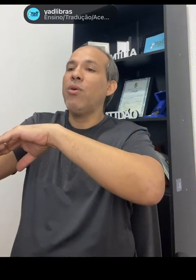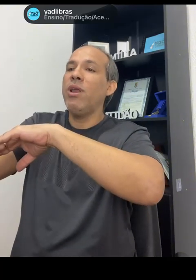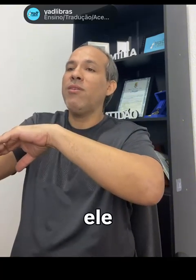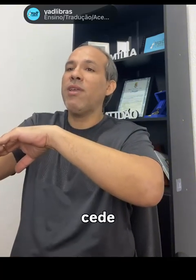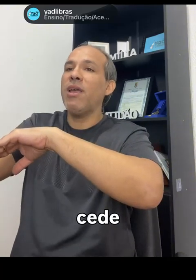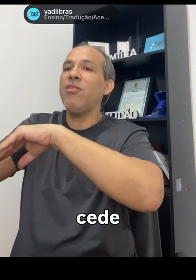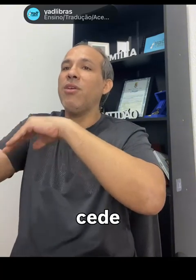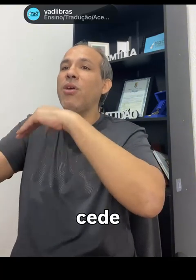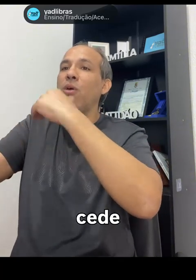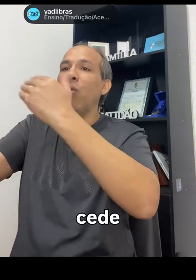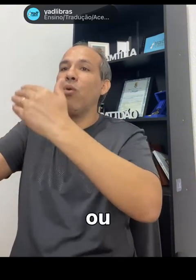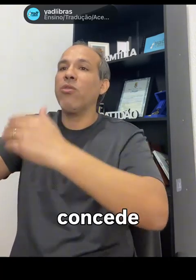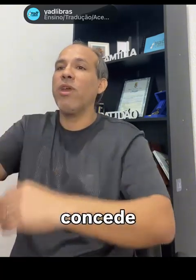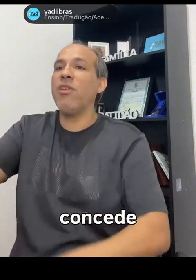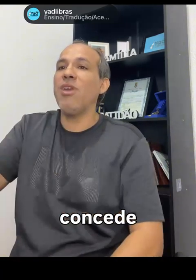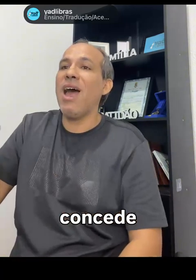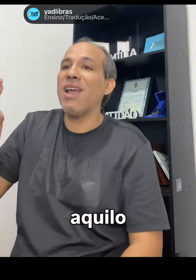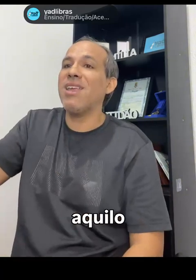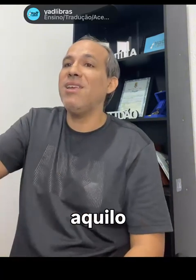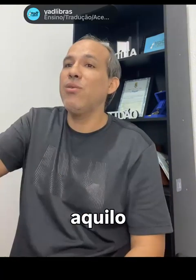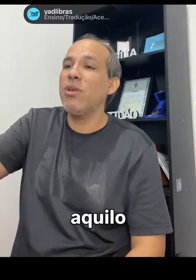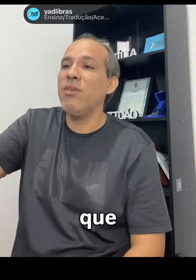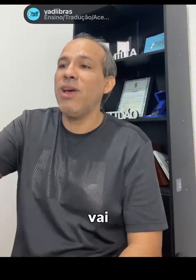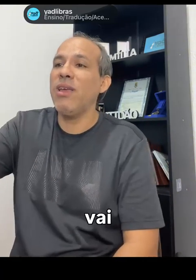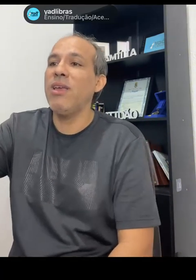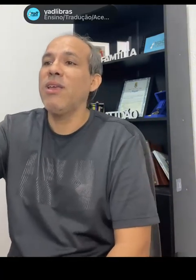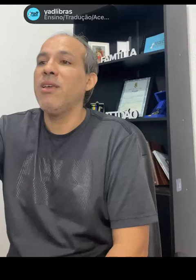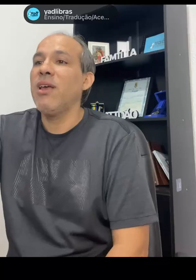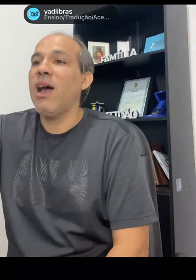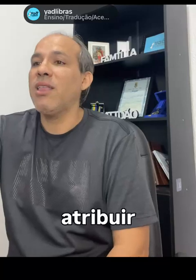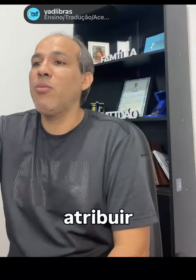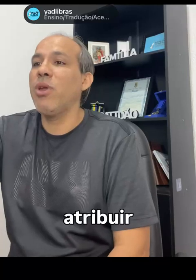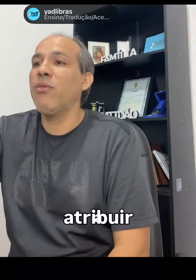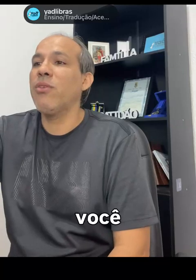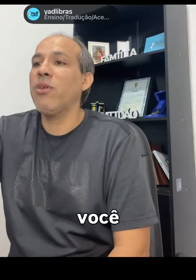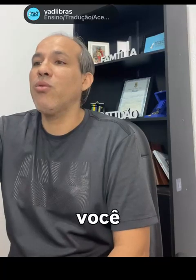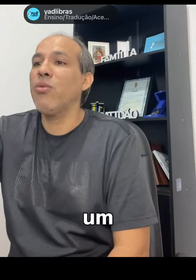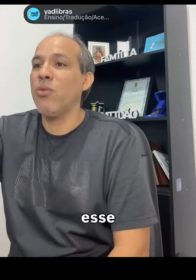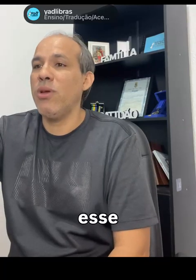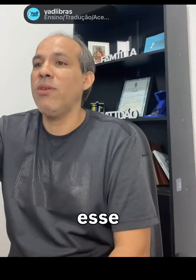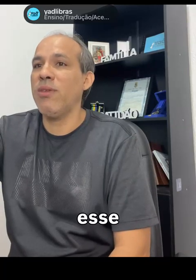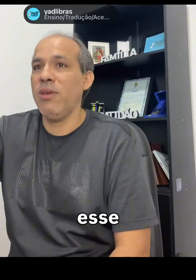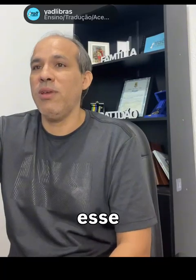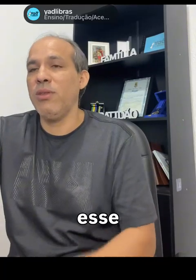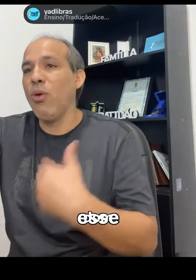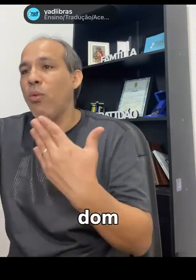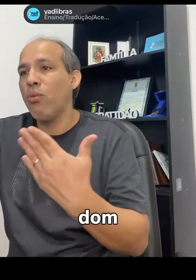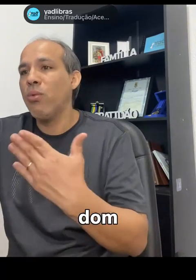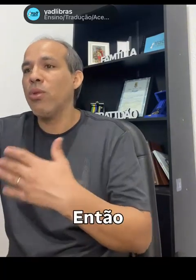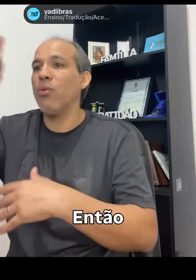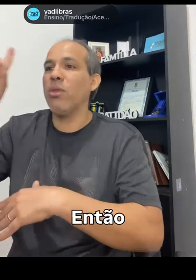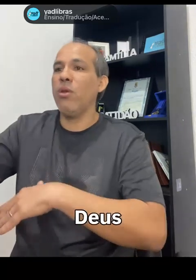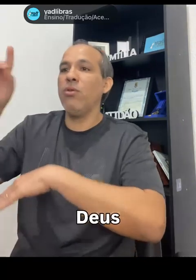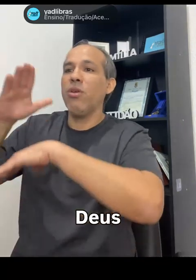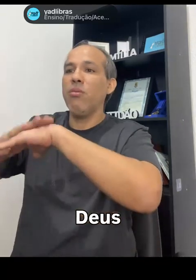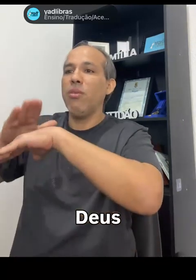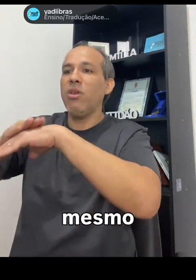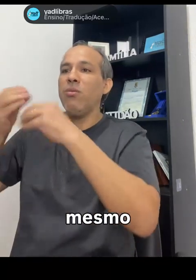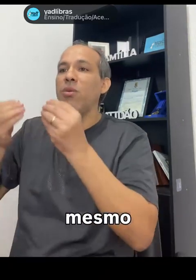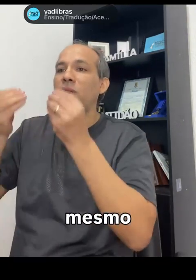ele cede ou concede aquilo que vai atribuir a você esse dom. Então, Deus mesmo